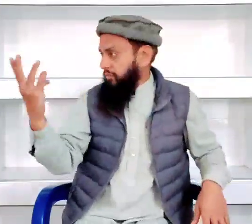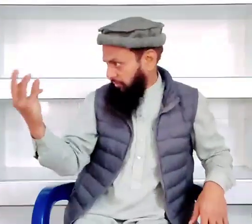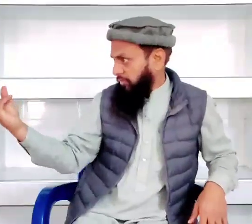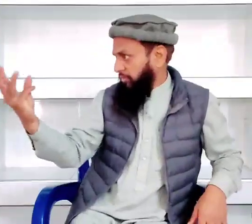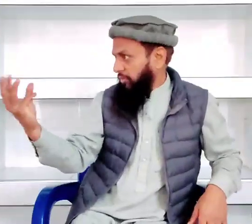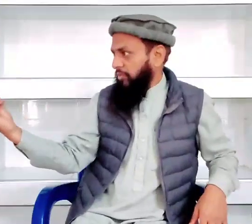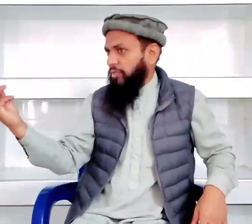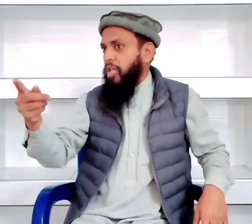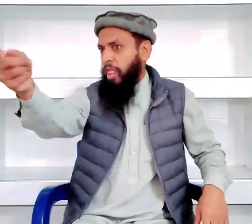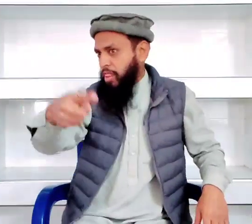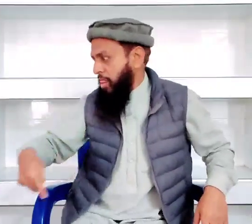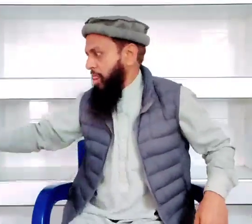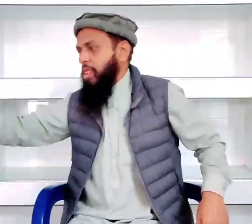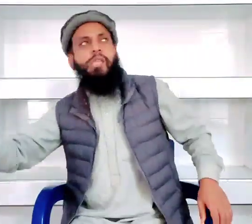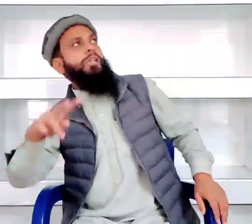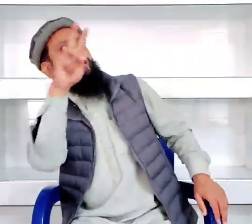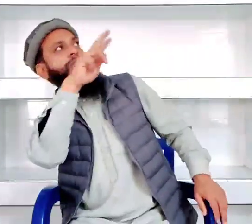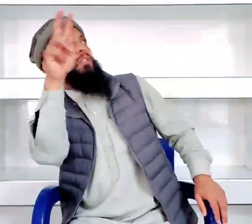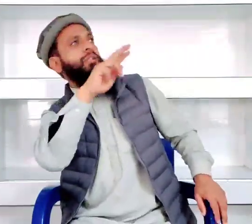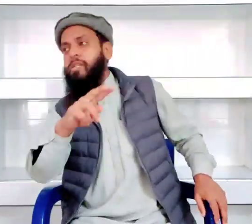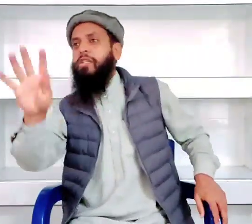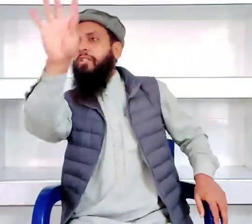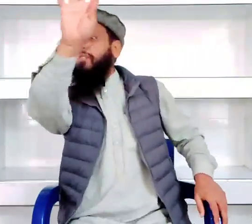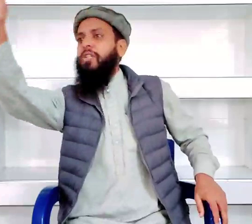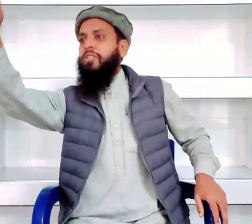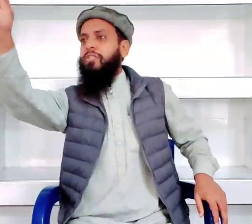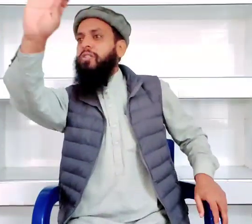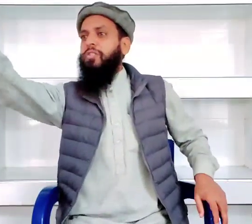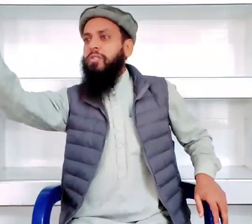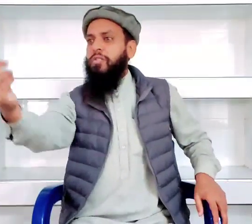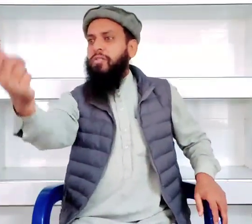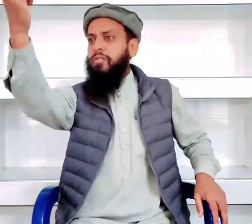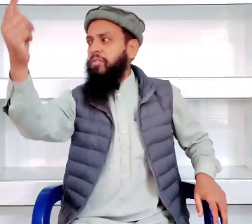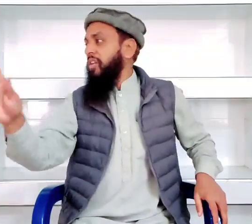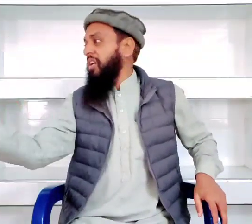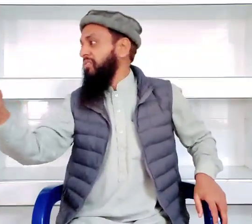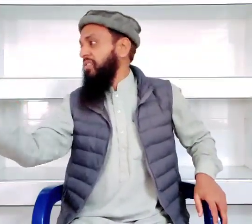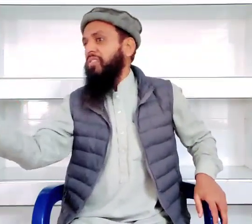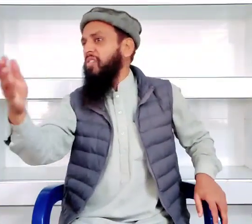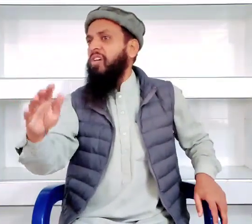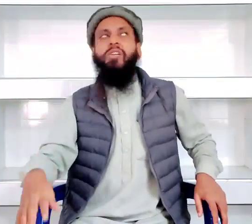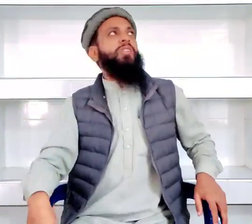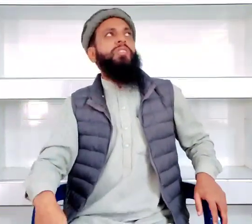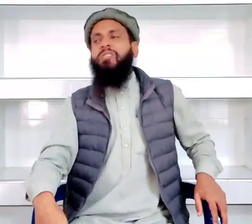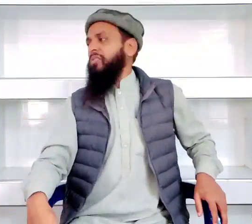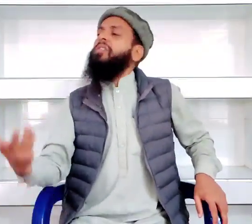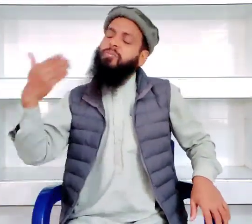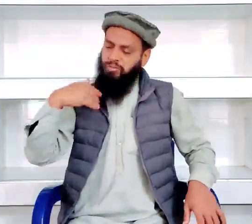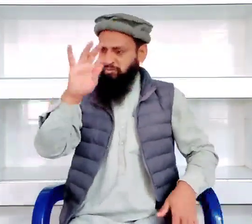بولی اور ایک بالکل نجائز اور حرام ہے میں نہیں کہہ رہا جناب رسول